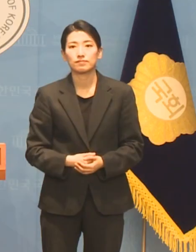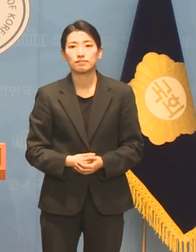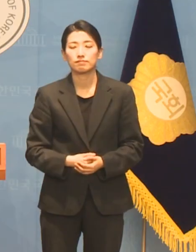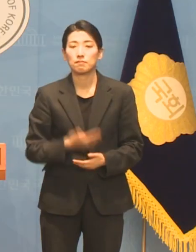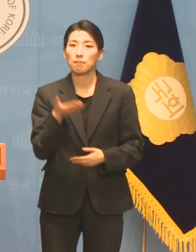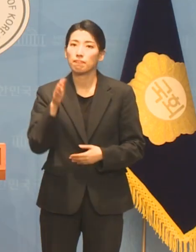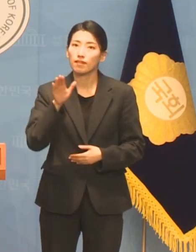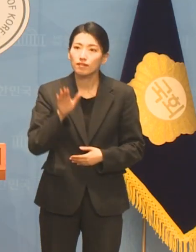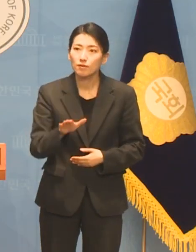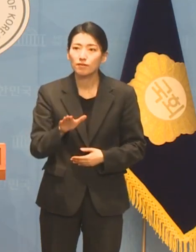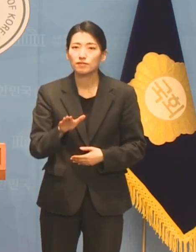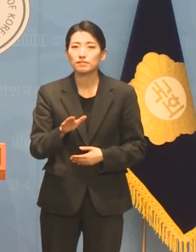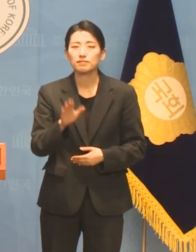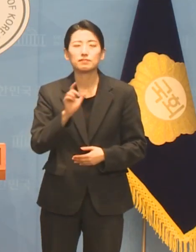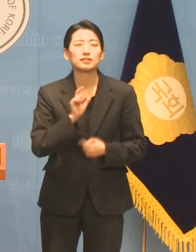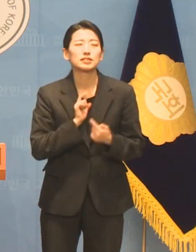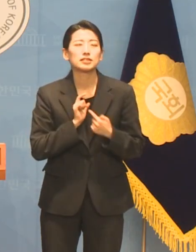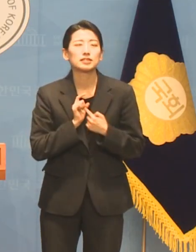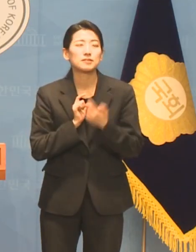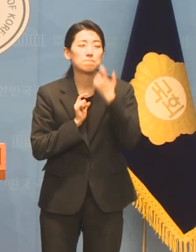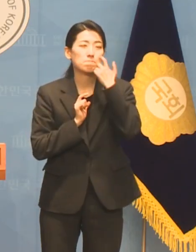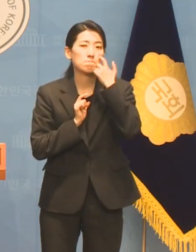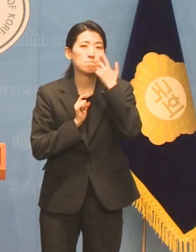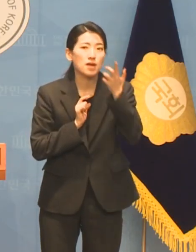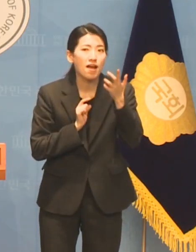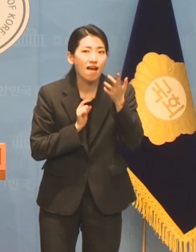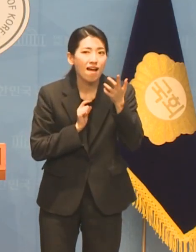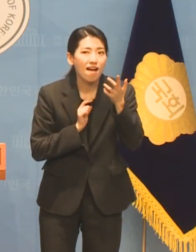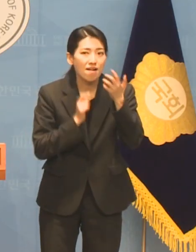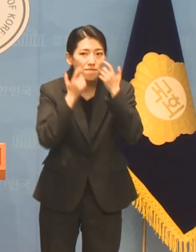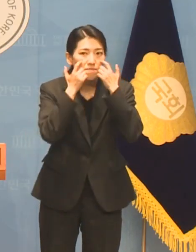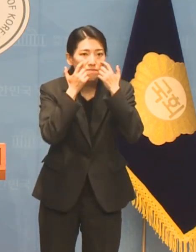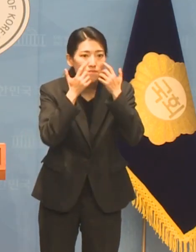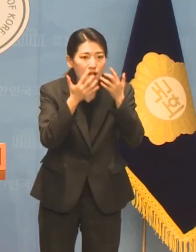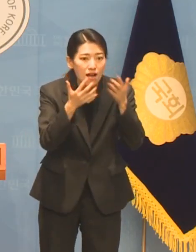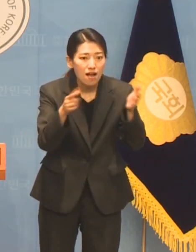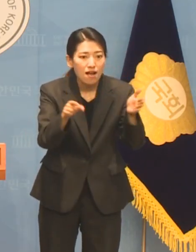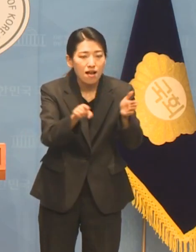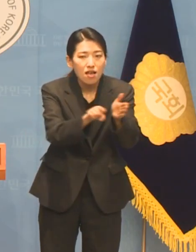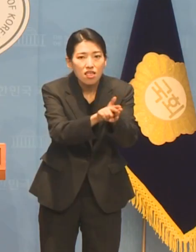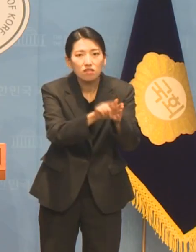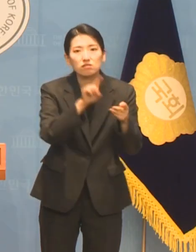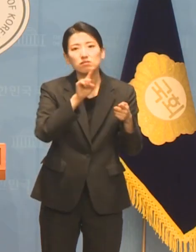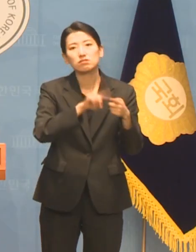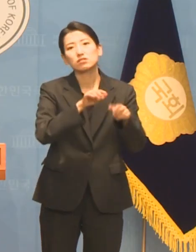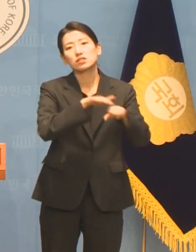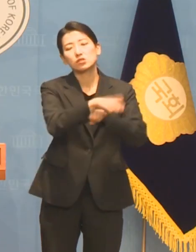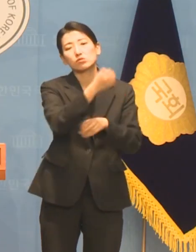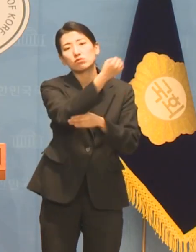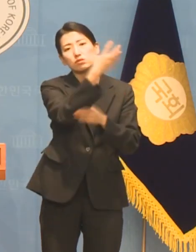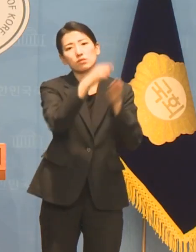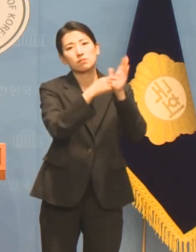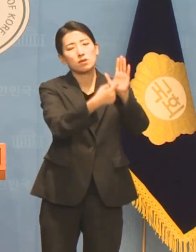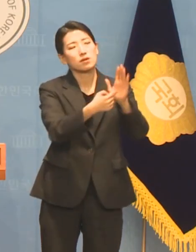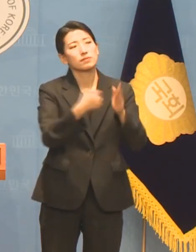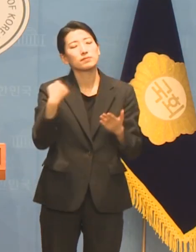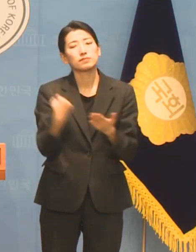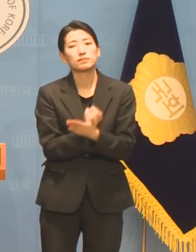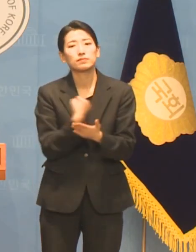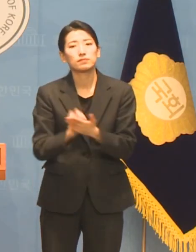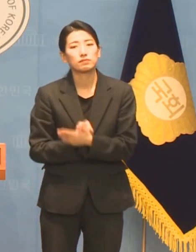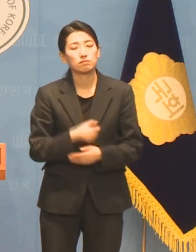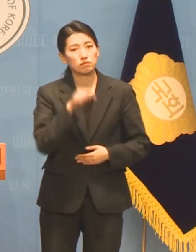불구하고 심증이 확증이 믿음으로 둔갑하려고 하는 보도 행태는 매우 우감스럽습니다. 해당 기사에